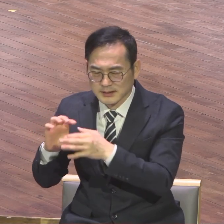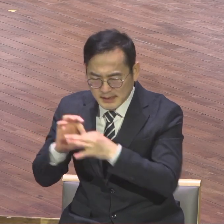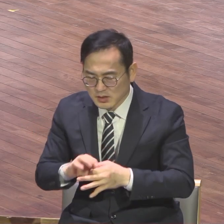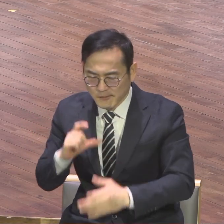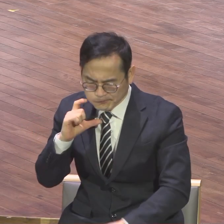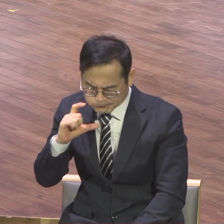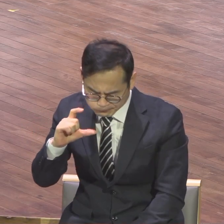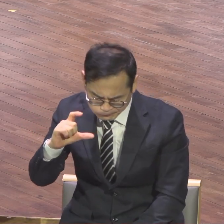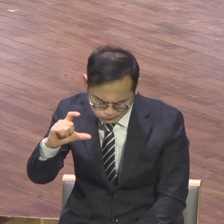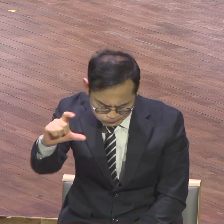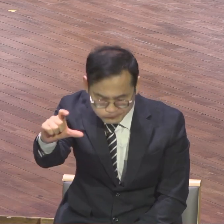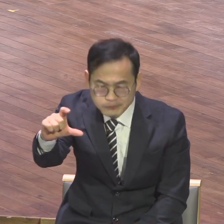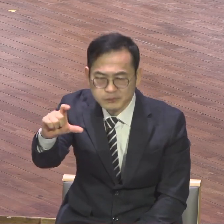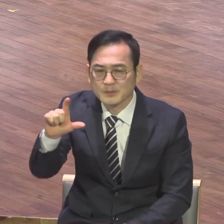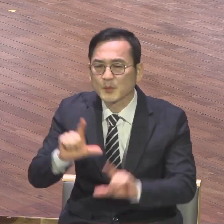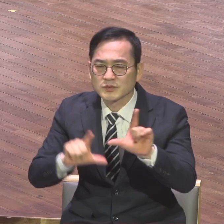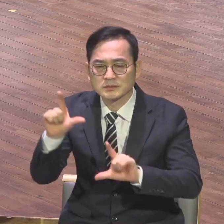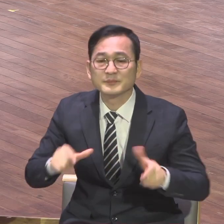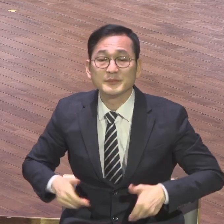그게 성공이라는 것이죠.